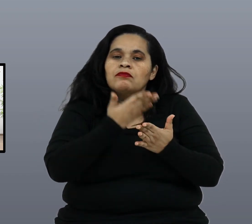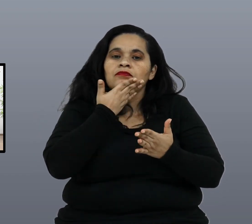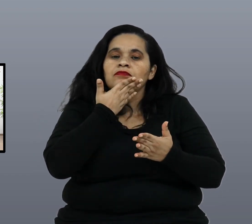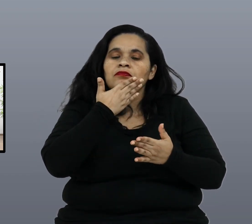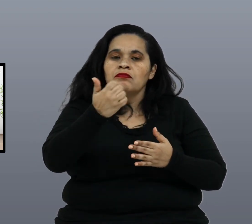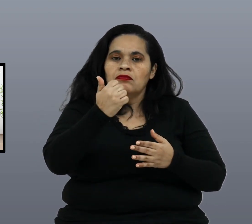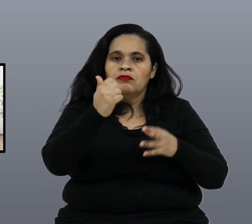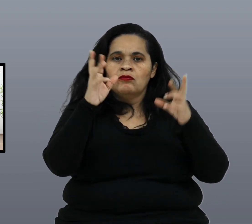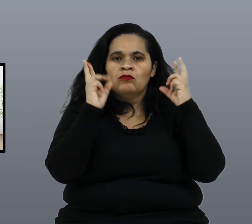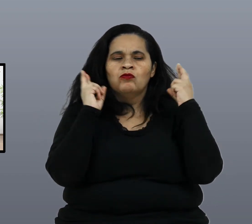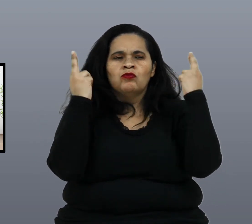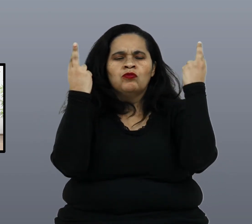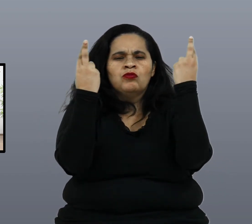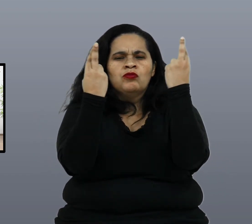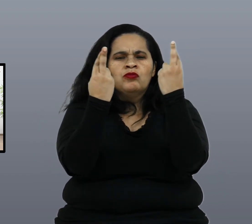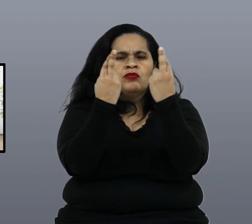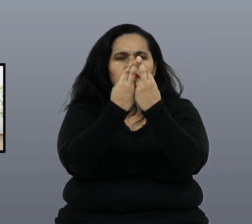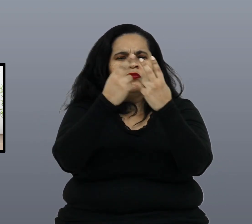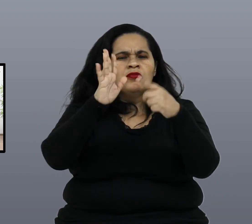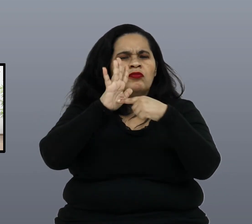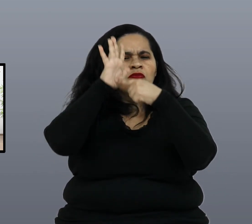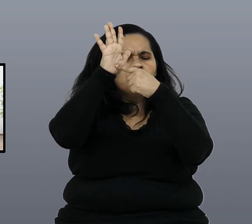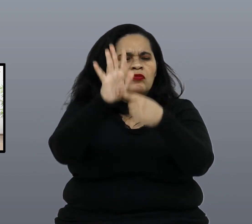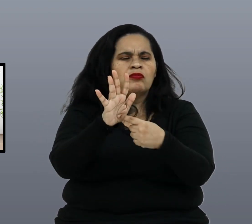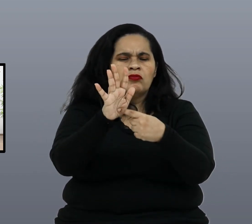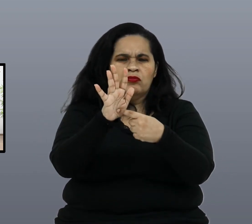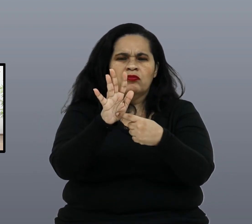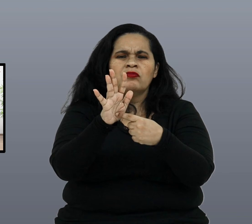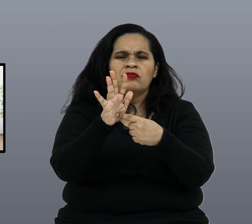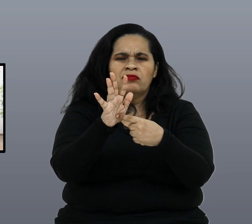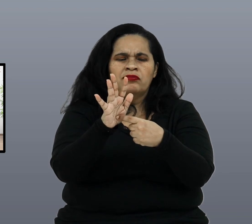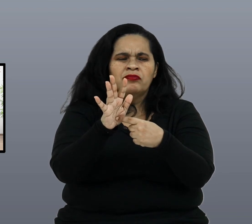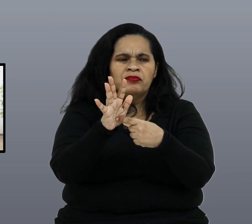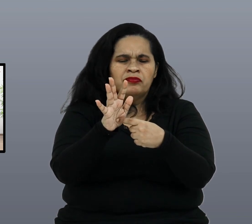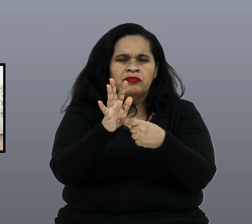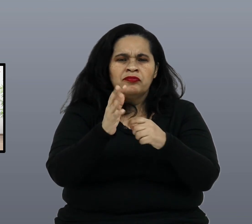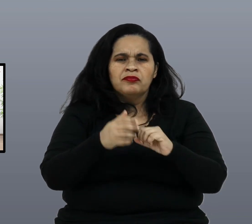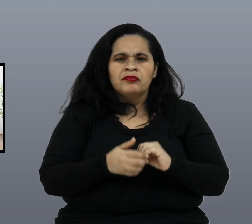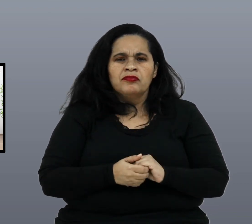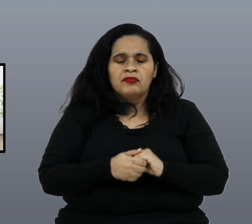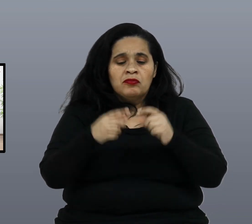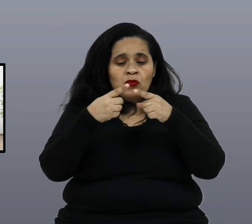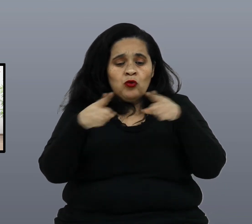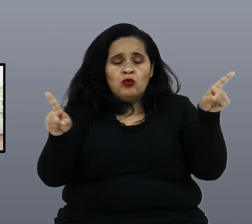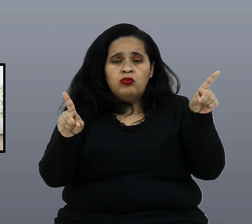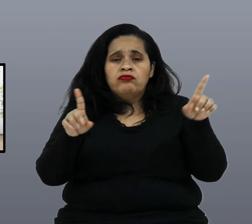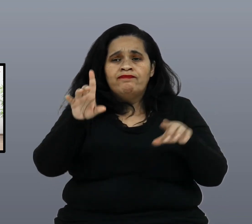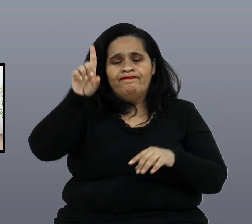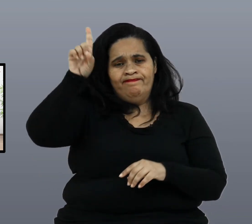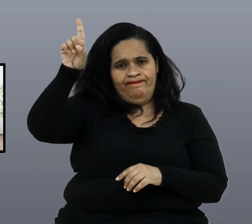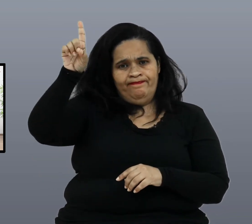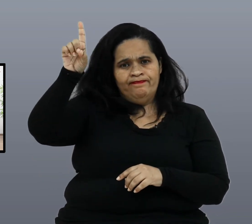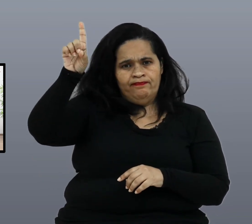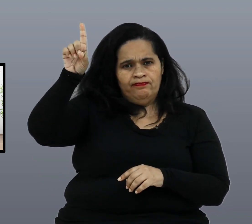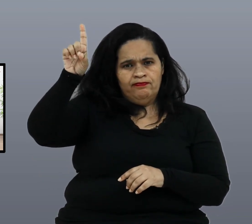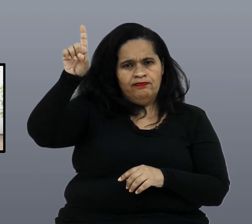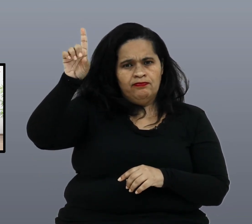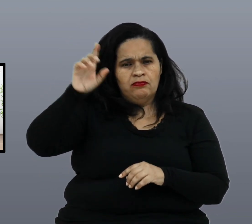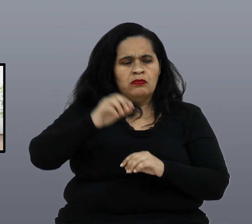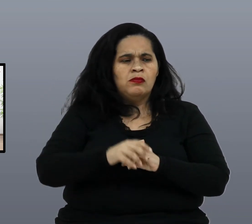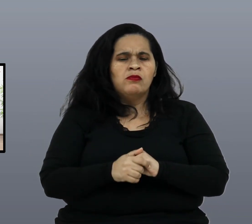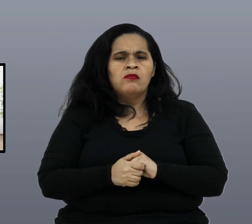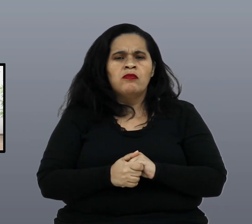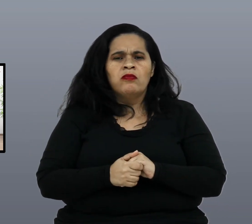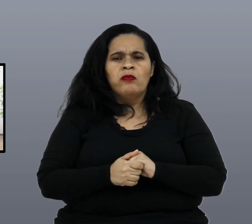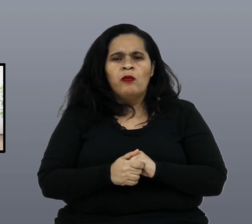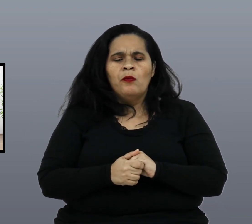são apresentados por 4 animais que apontam todos os poderes terrenos em rebelião contra Deus. Ou seja, você vai encontrar esses poderes se levantando contra